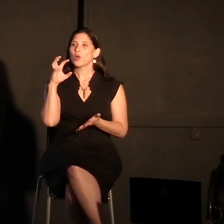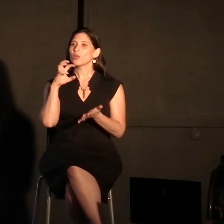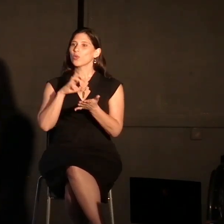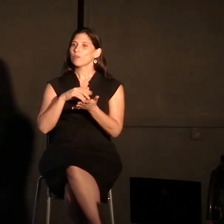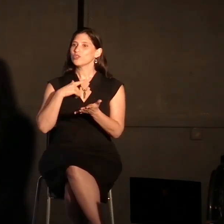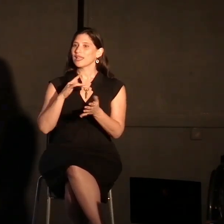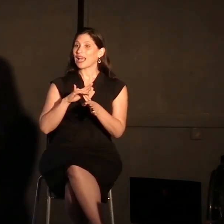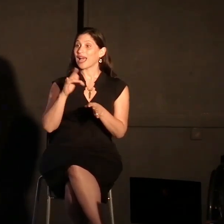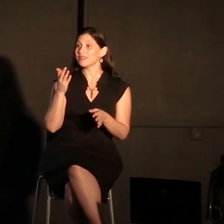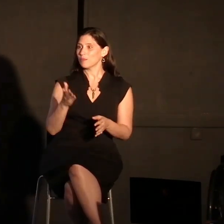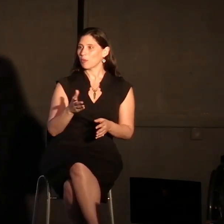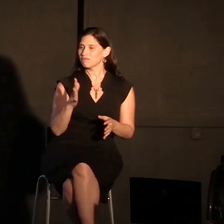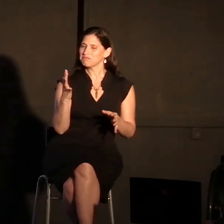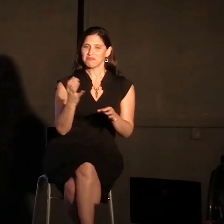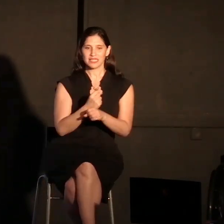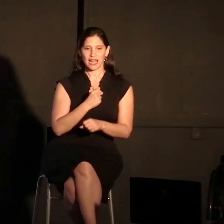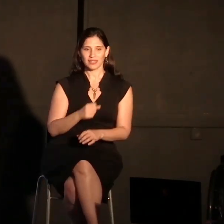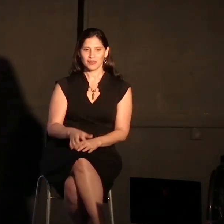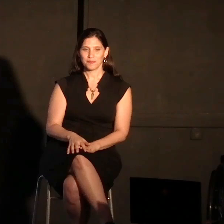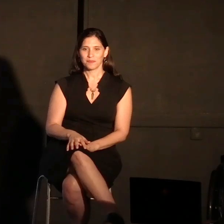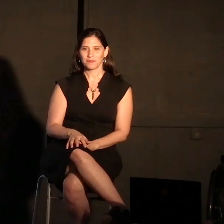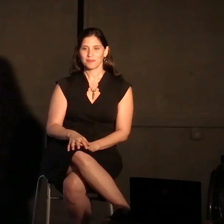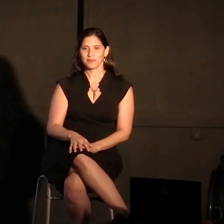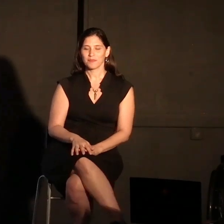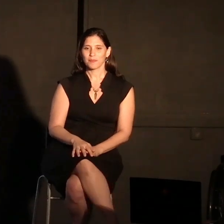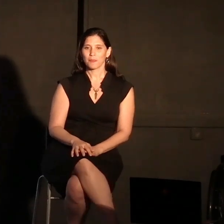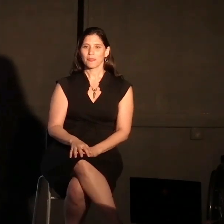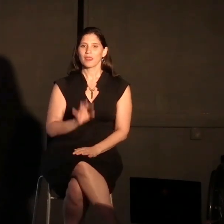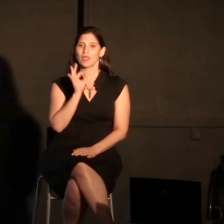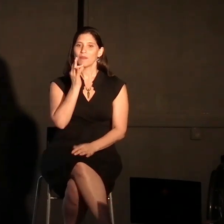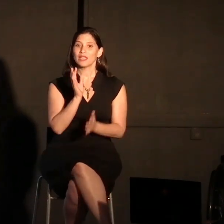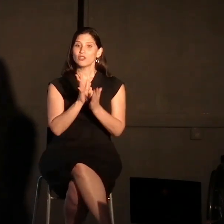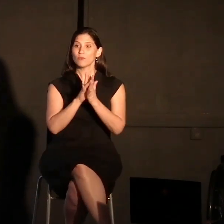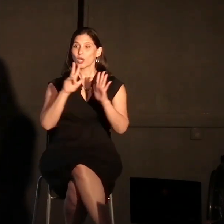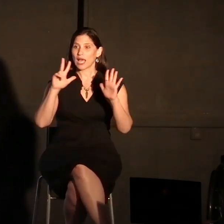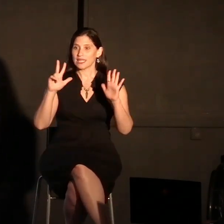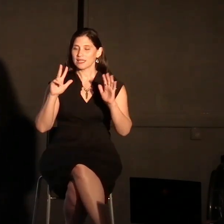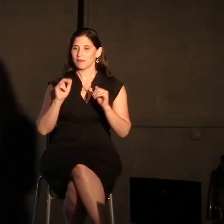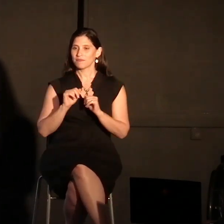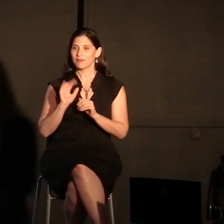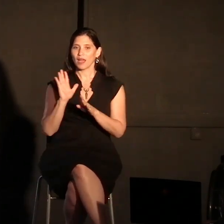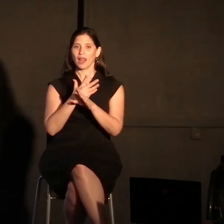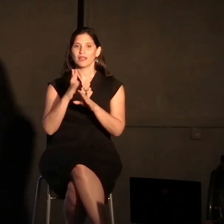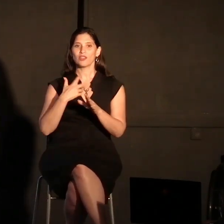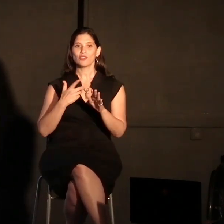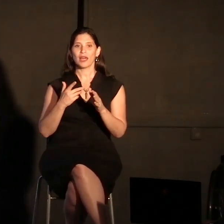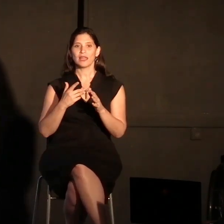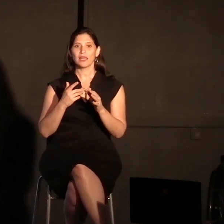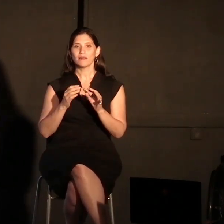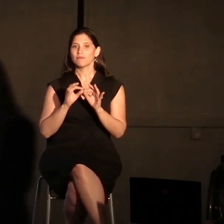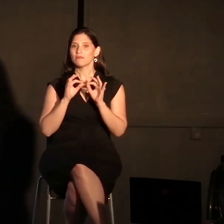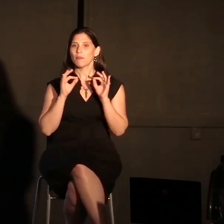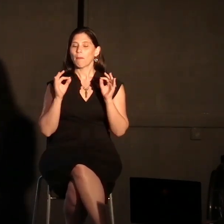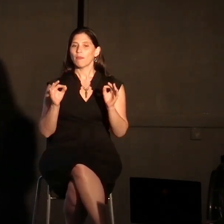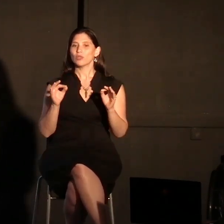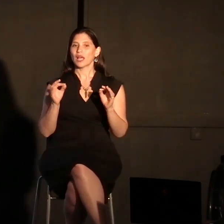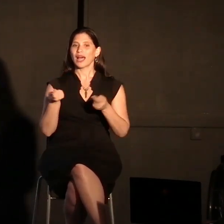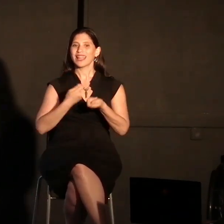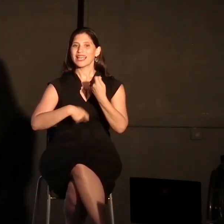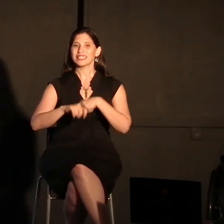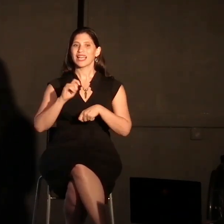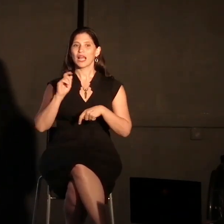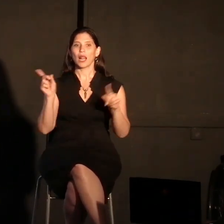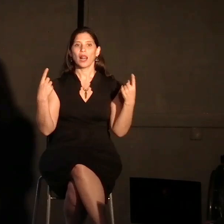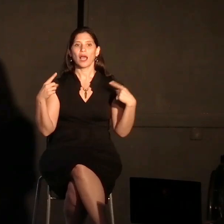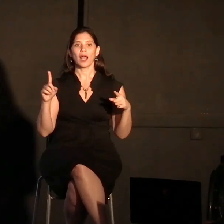שנגעתי בו הצלחתי בגיל 18 החלטתי שאני פותחת עסק ללהקת רקדנים